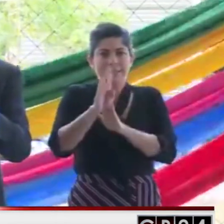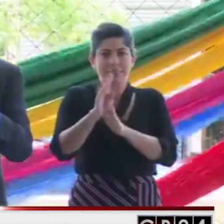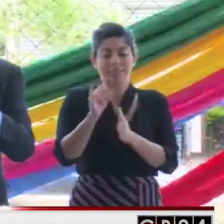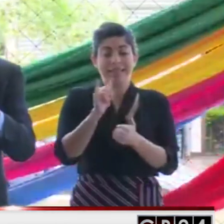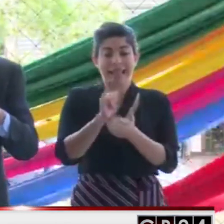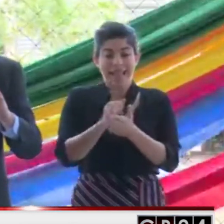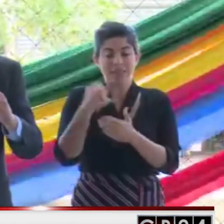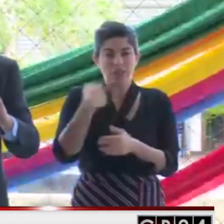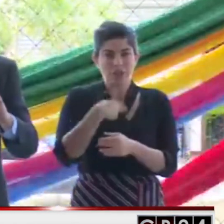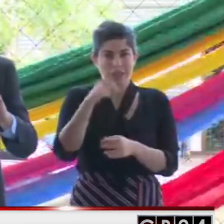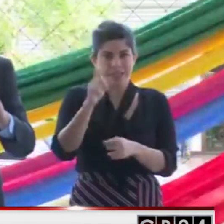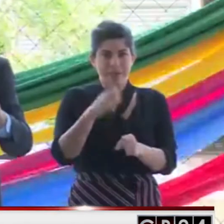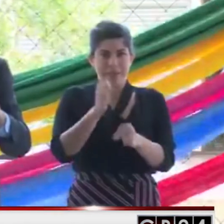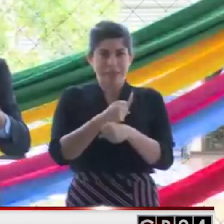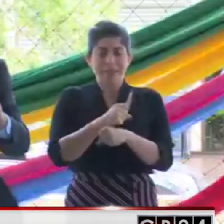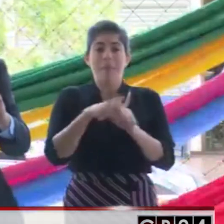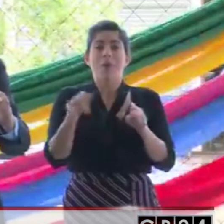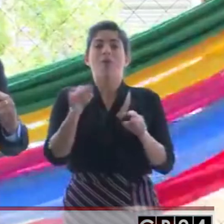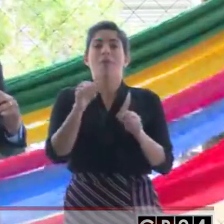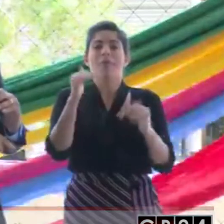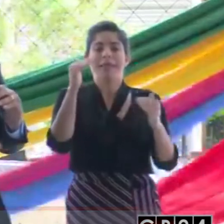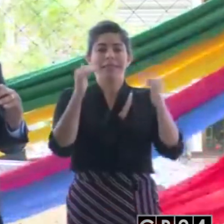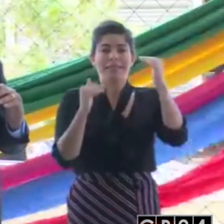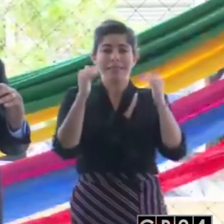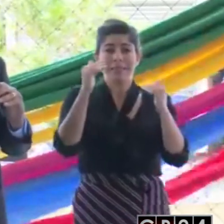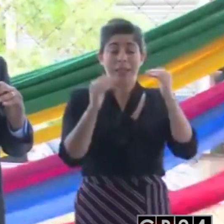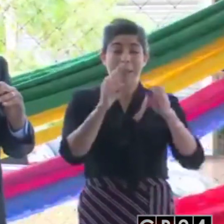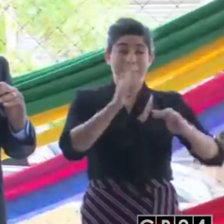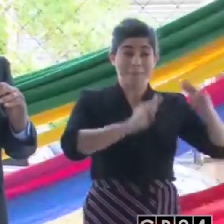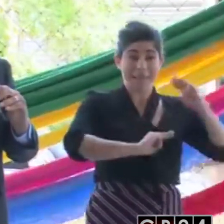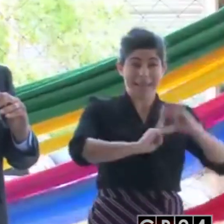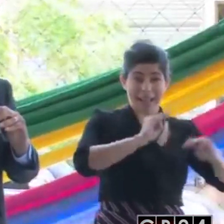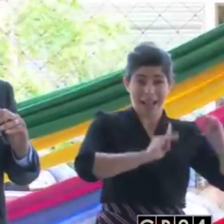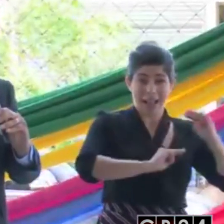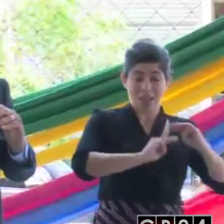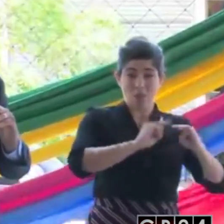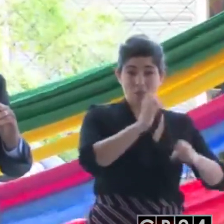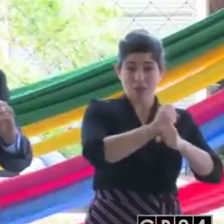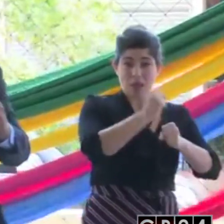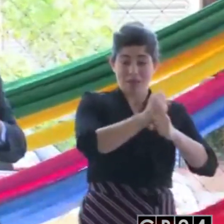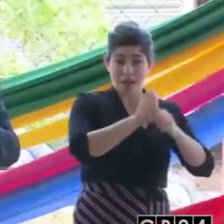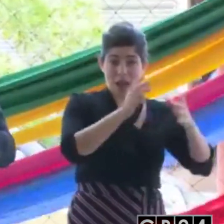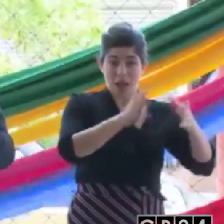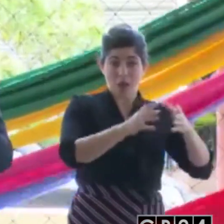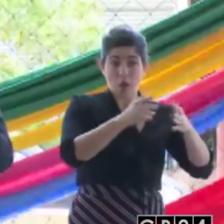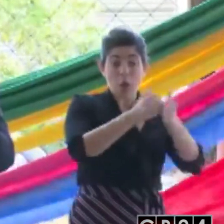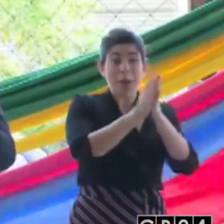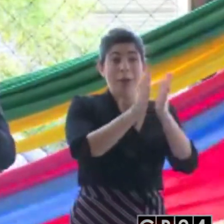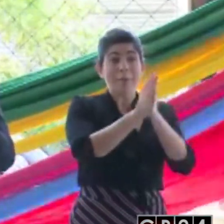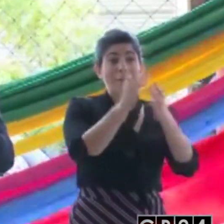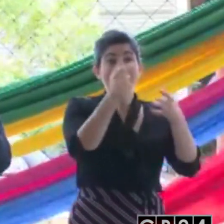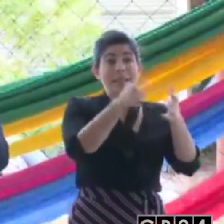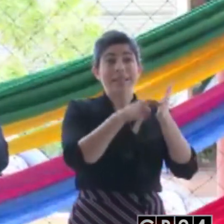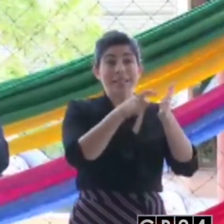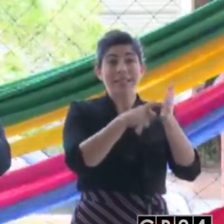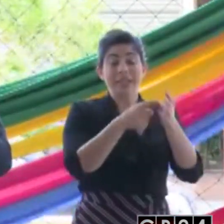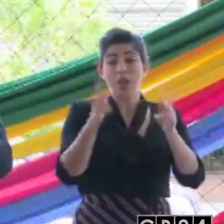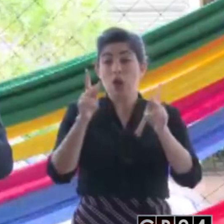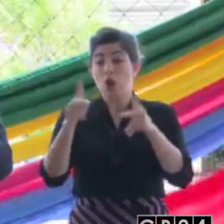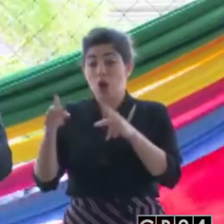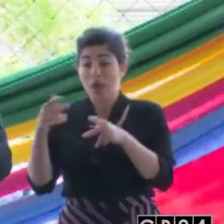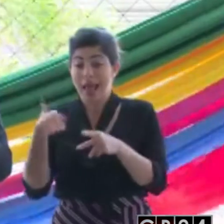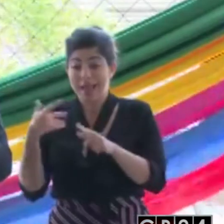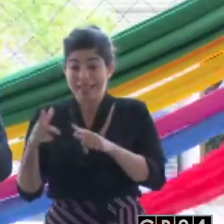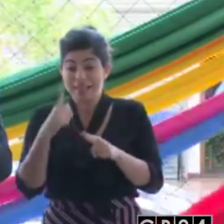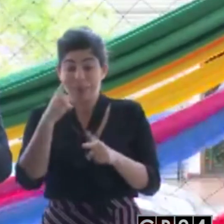reto que tenemos. Pero tenemos un desempate entre nuestro mercado laboral, lo que está pidiendo, y lo que la gente